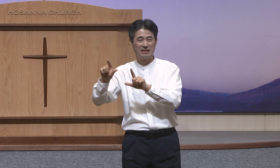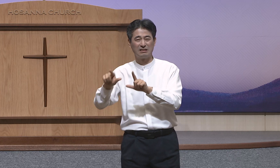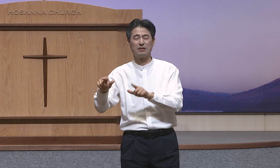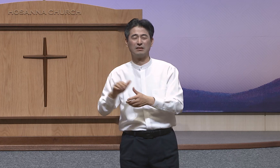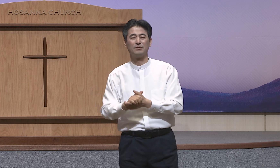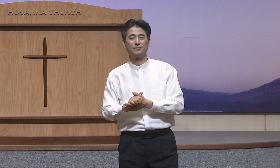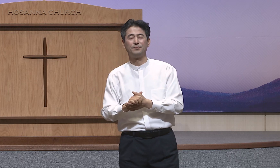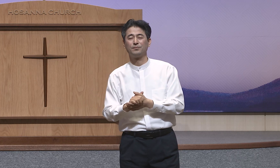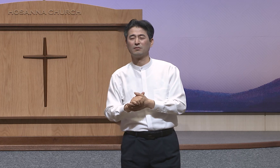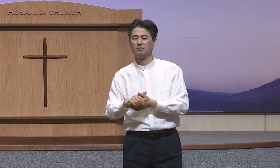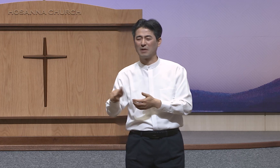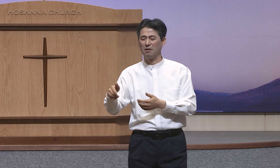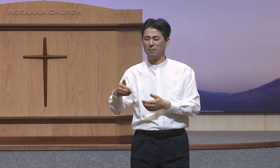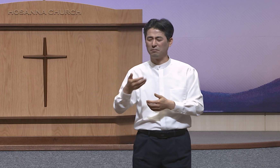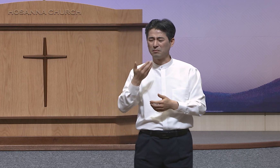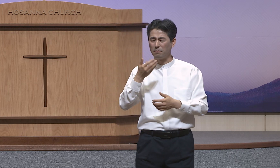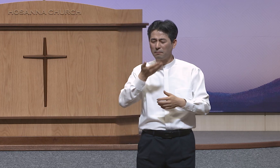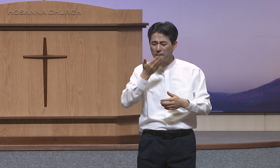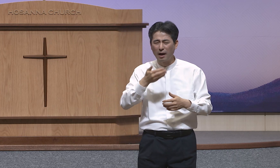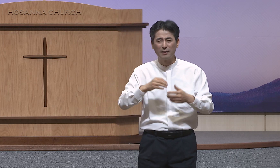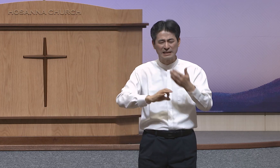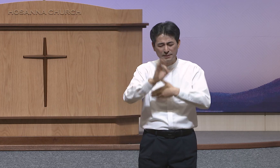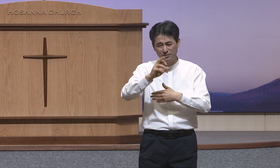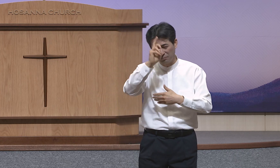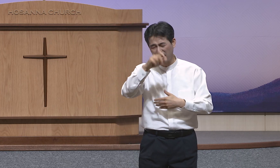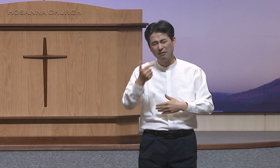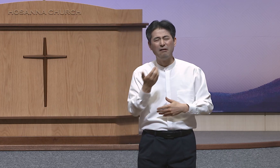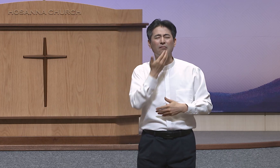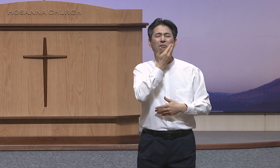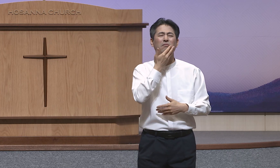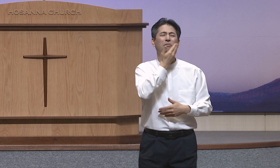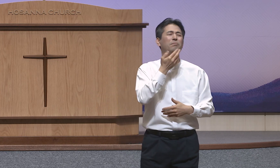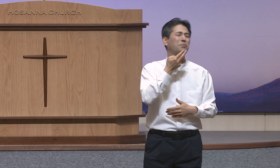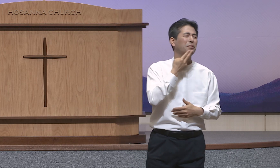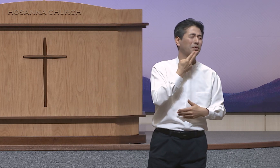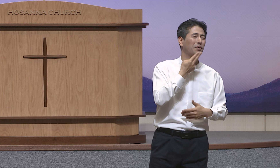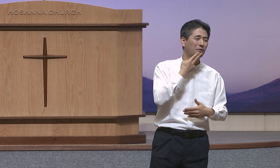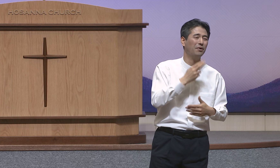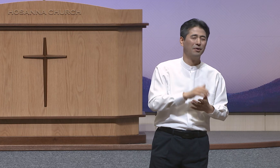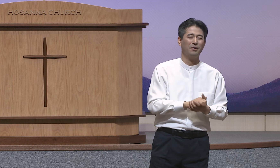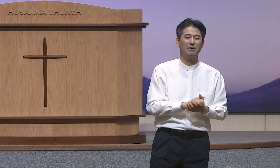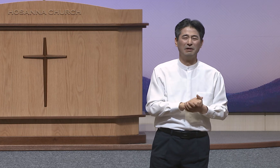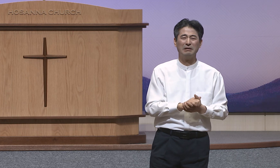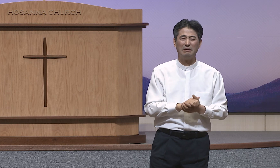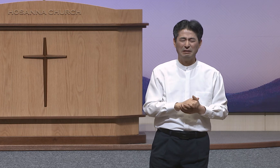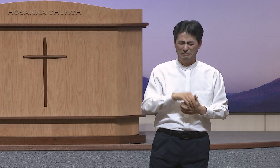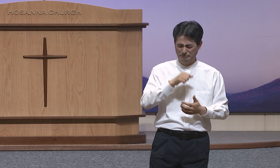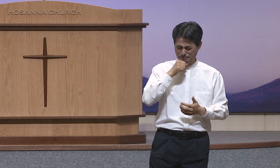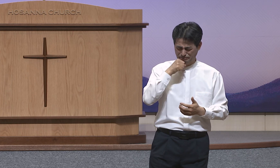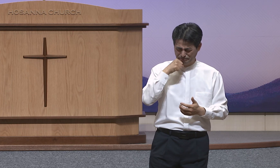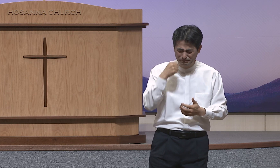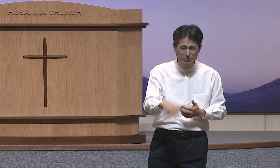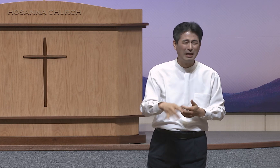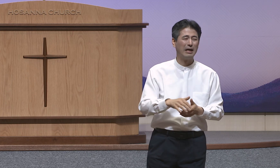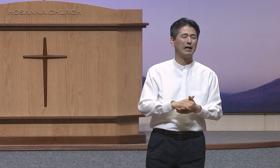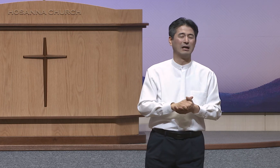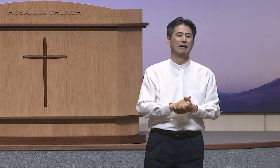기숙사가 이제 거기가 고아원이었는데 같이 아이들과 생활을 하는데 아침, 점심, 저녁을 정말